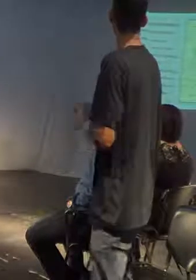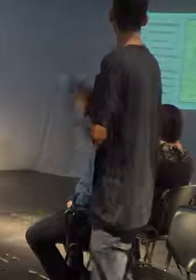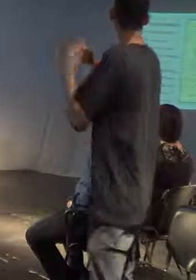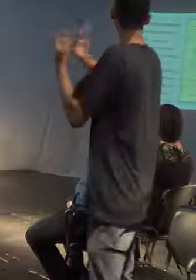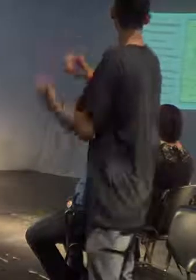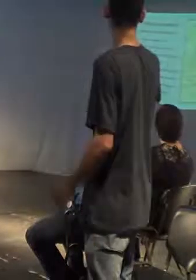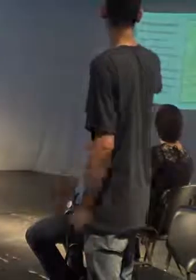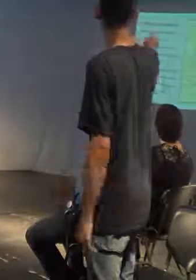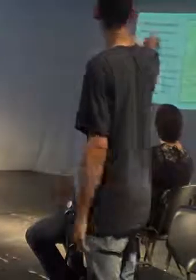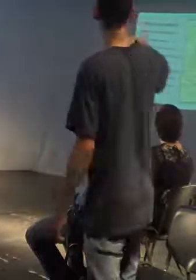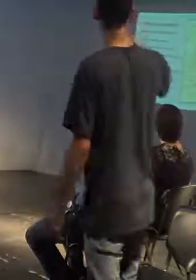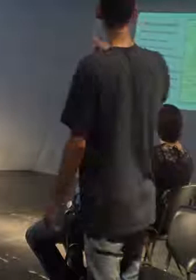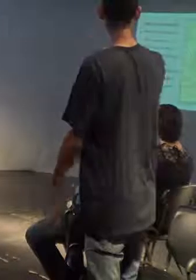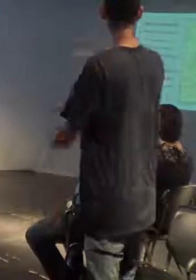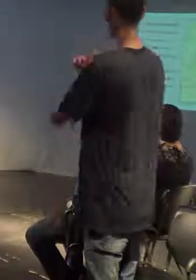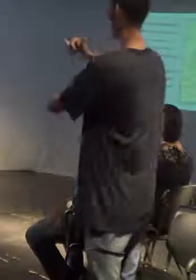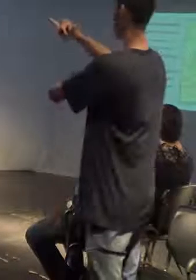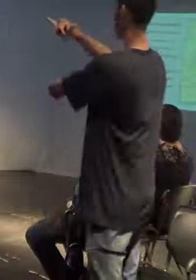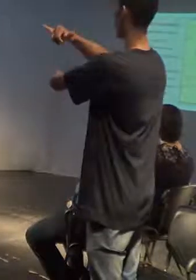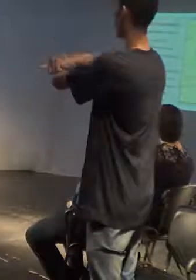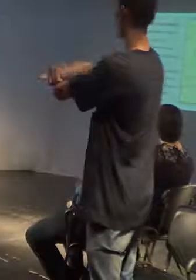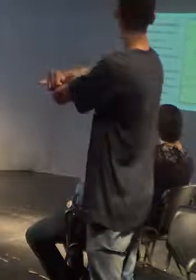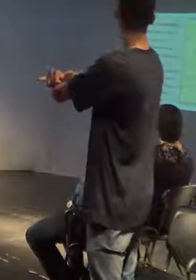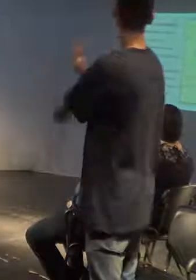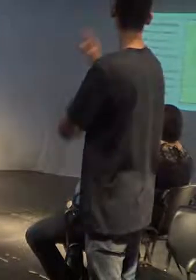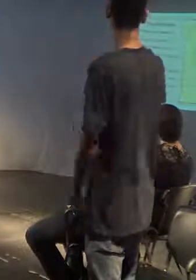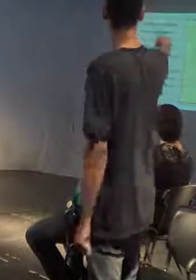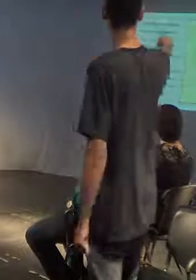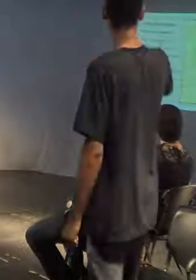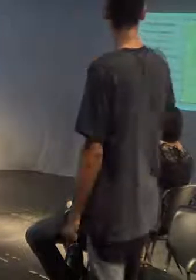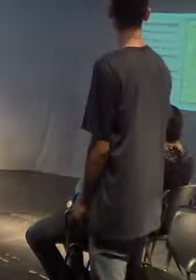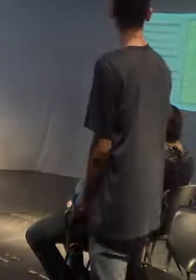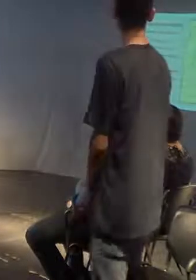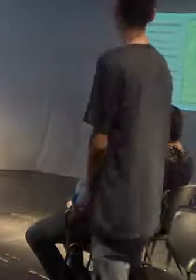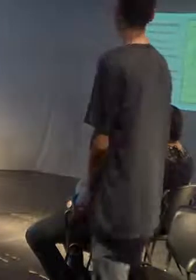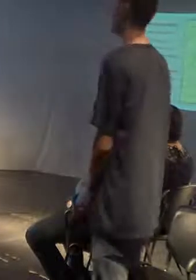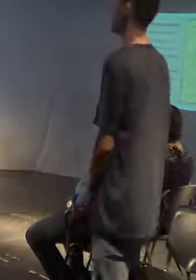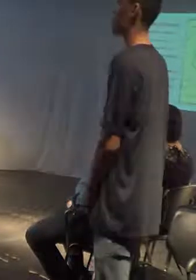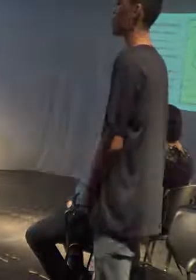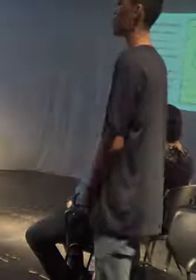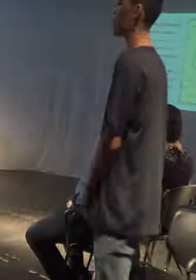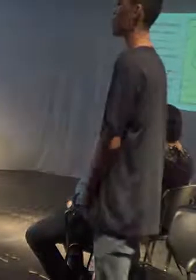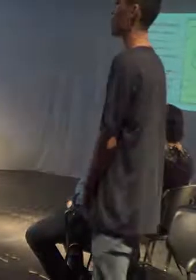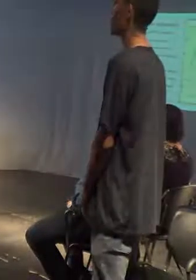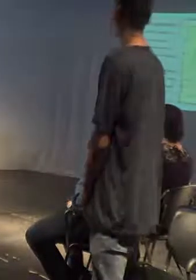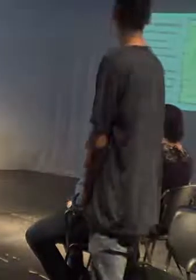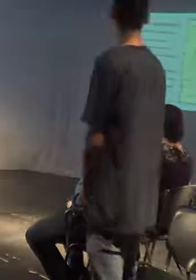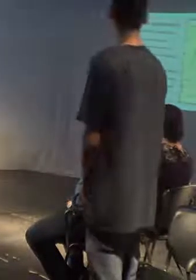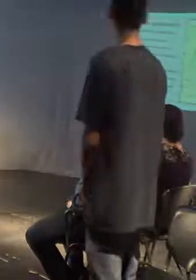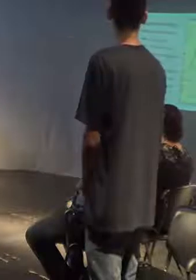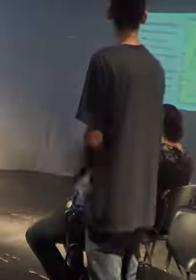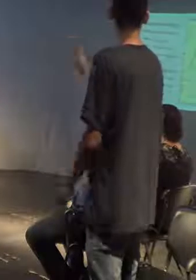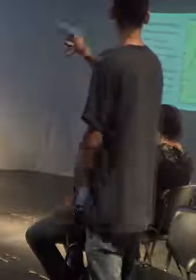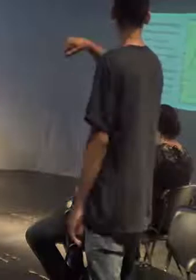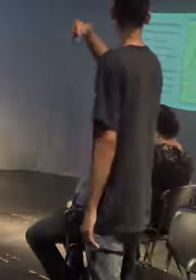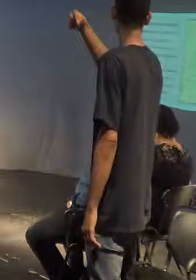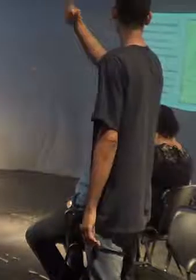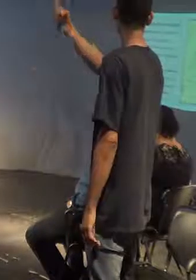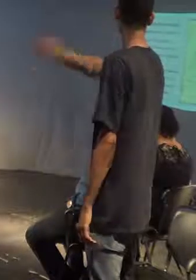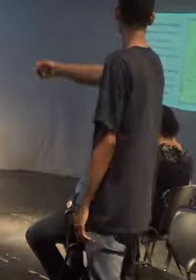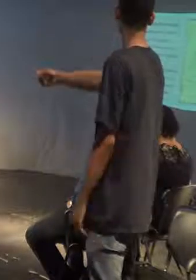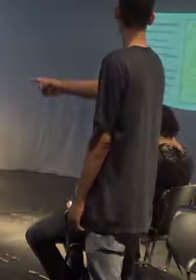em 2006, decreto publicado na área do sítio Joia do Atlântico, depois veio um